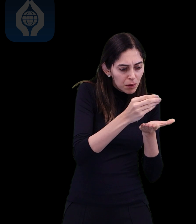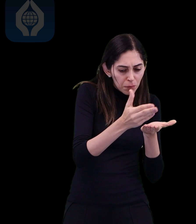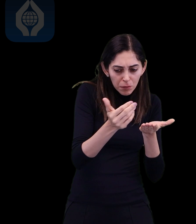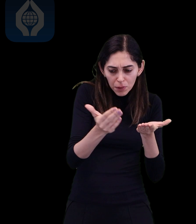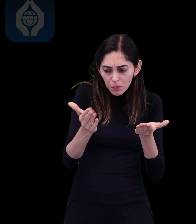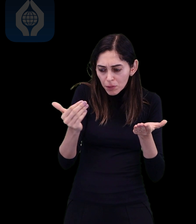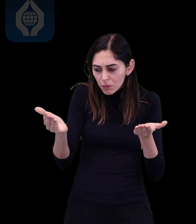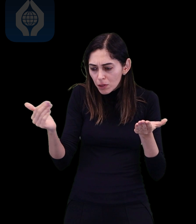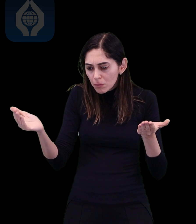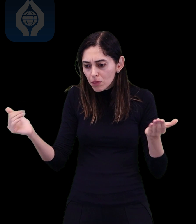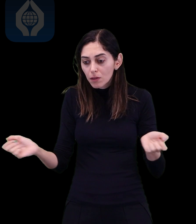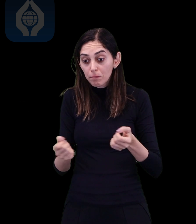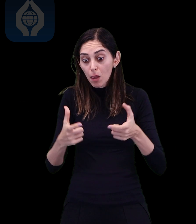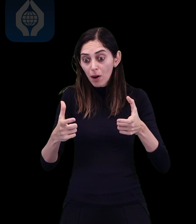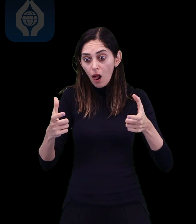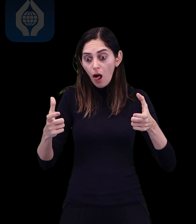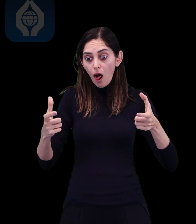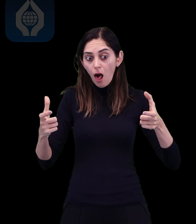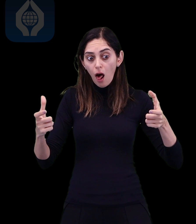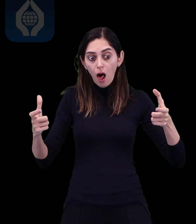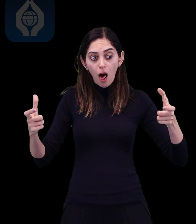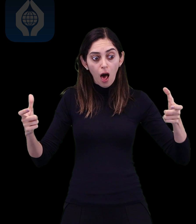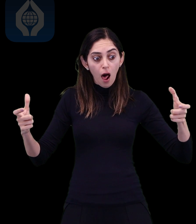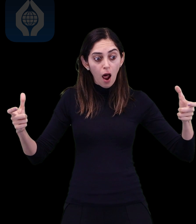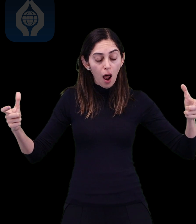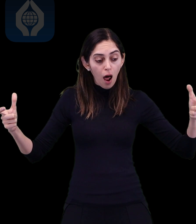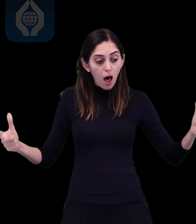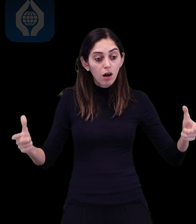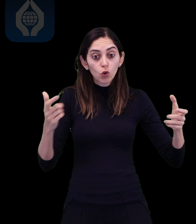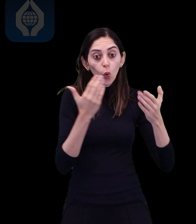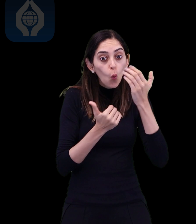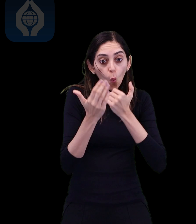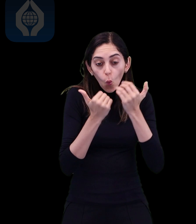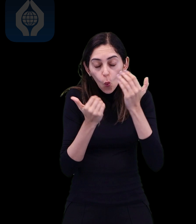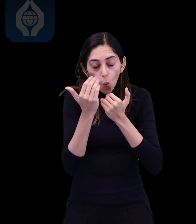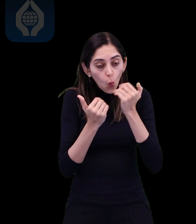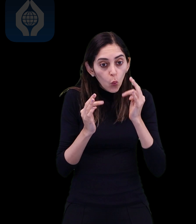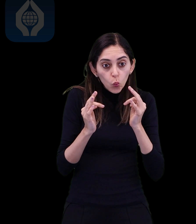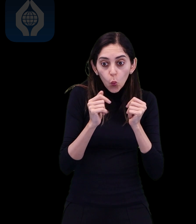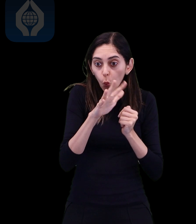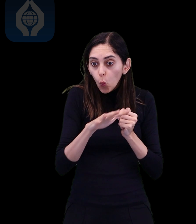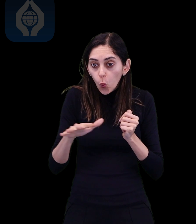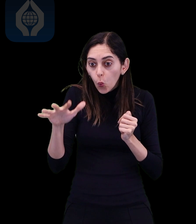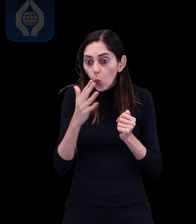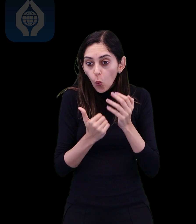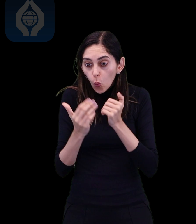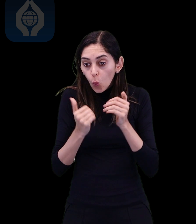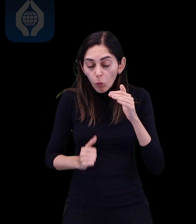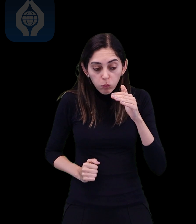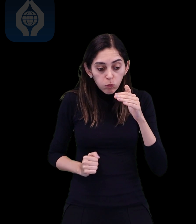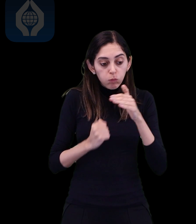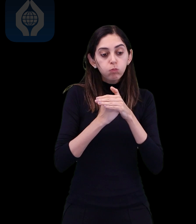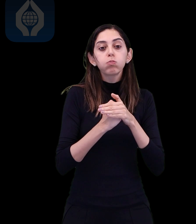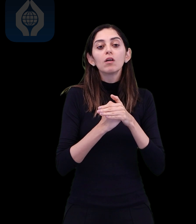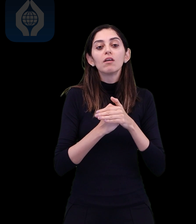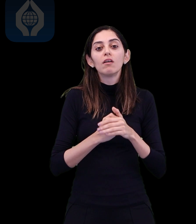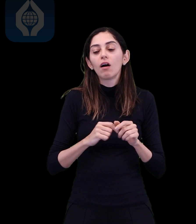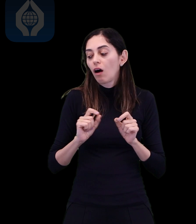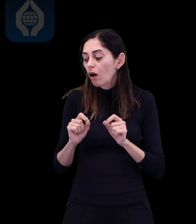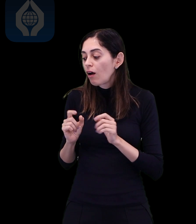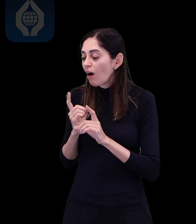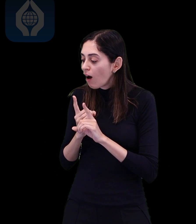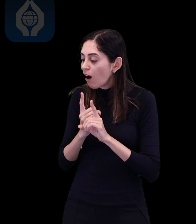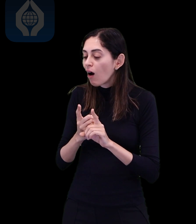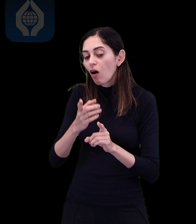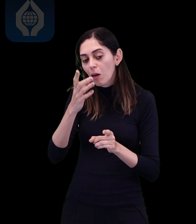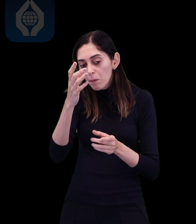peixes. Quando todos ficaram satisfeitos, Jesus disse aos seus discípulos: recolham os pedaços que sobraram para que nada